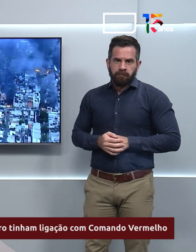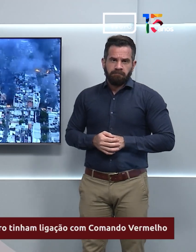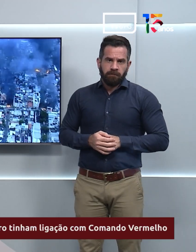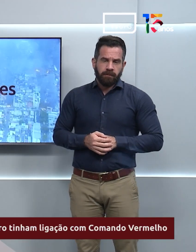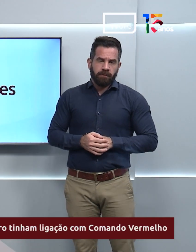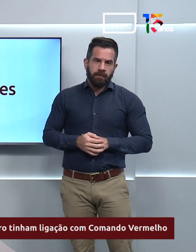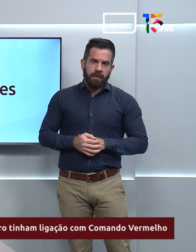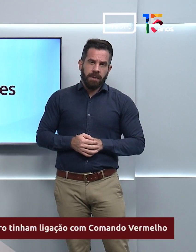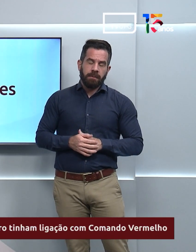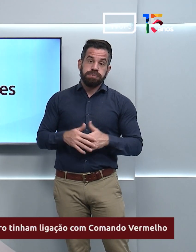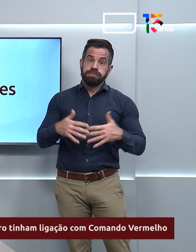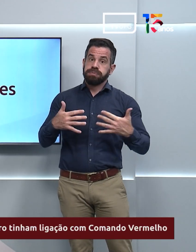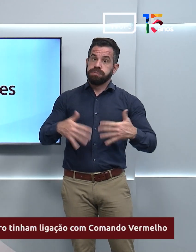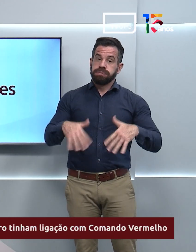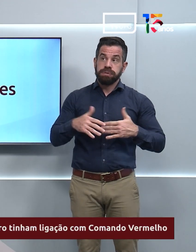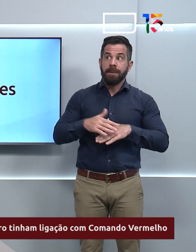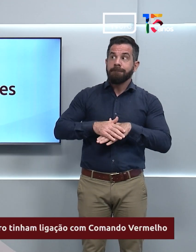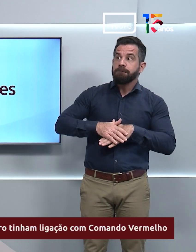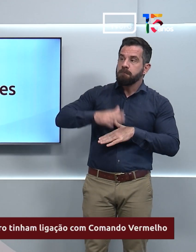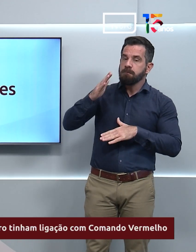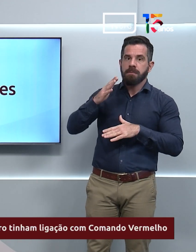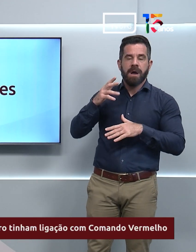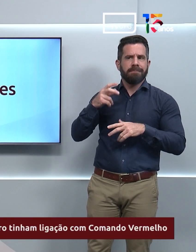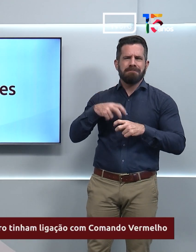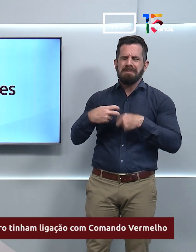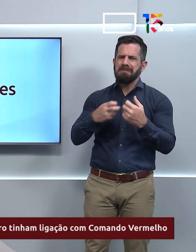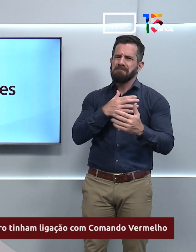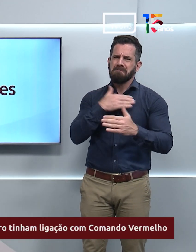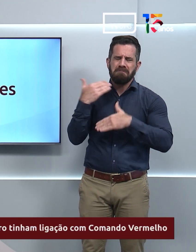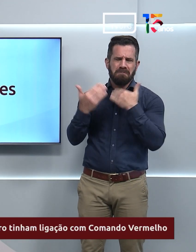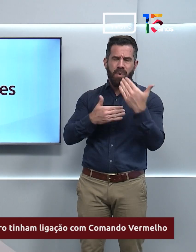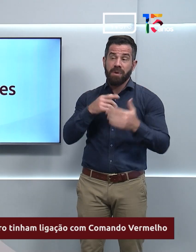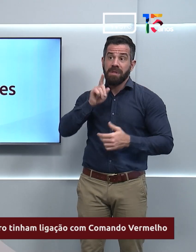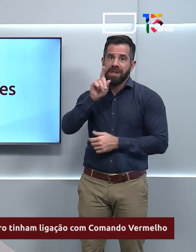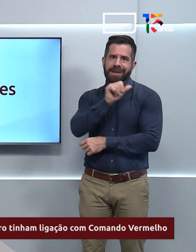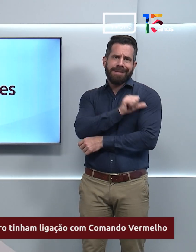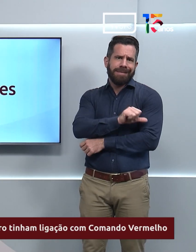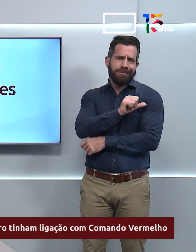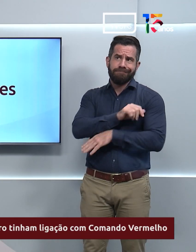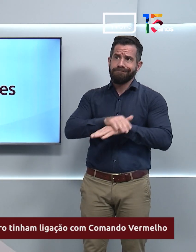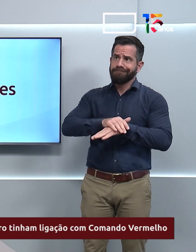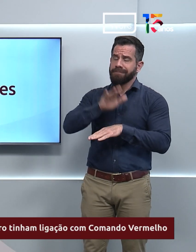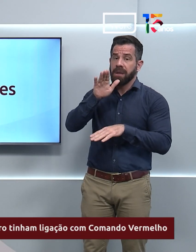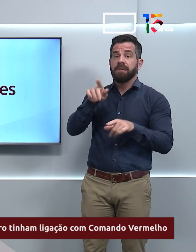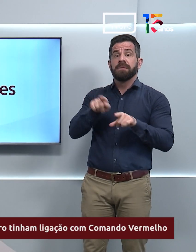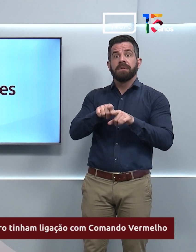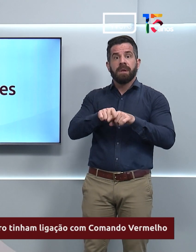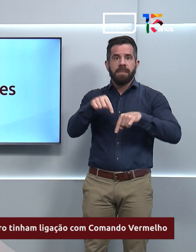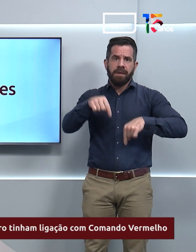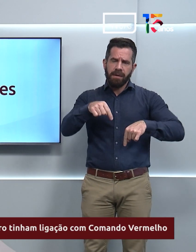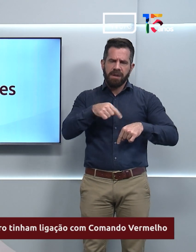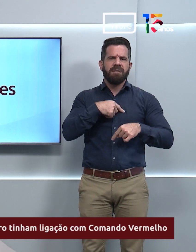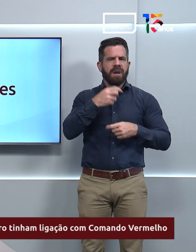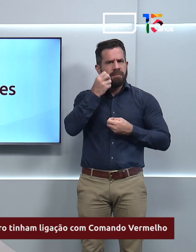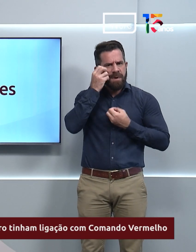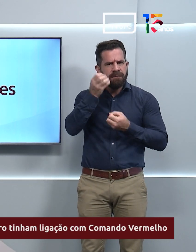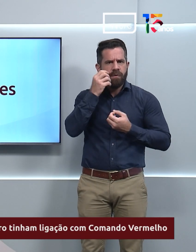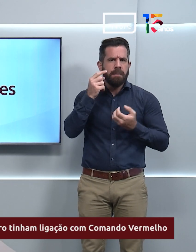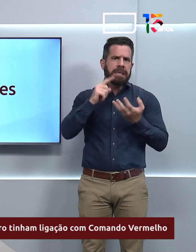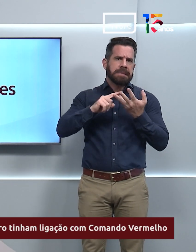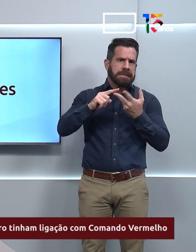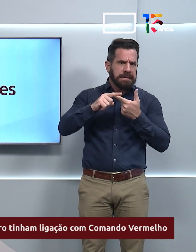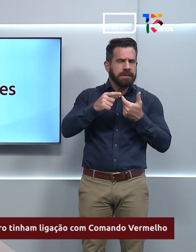Essa operação, né, que foi a mais letal já desenvolvida no estado do Rio de Janeiro, e claro que a gente continua trazendo informações, né, sobre esse